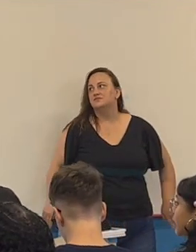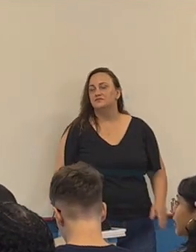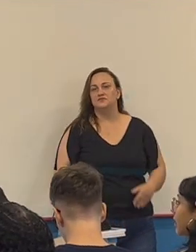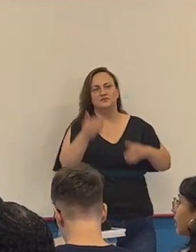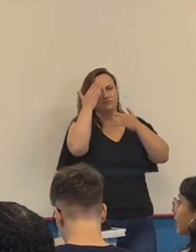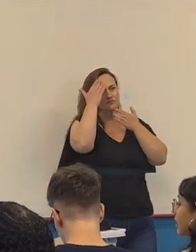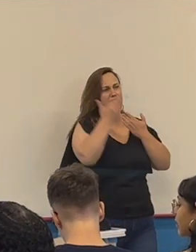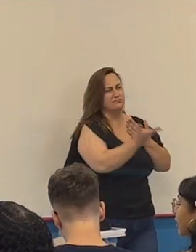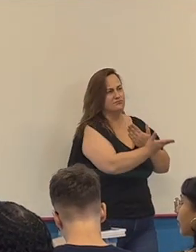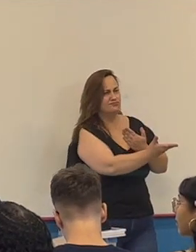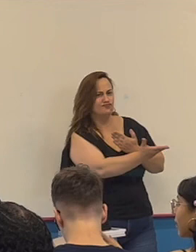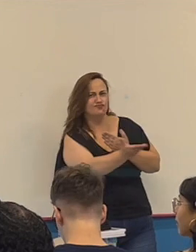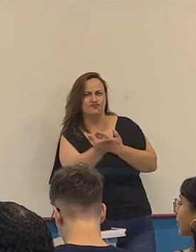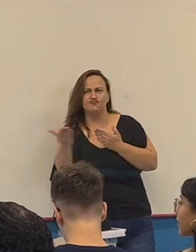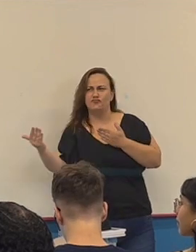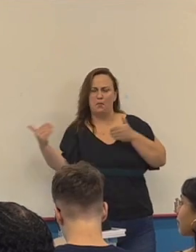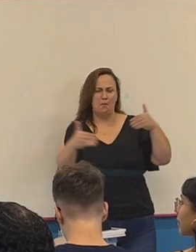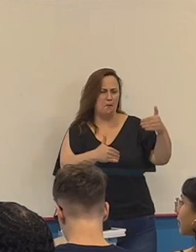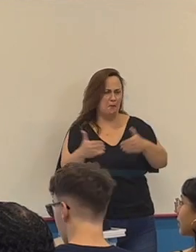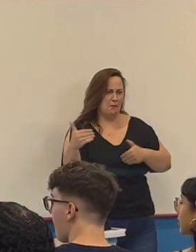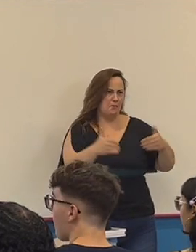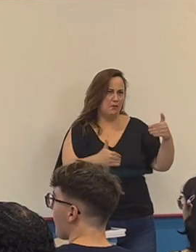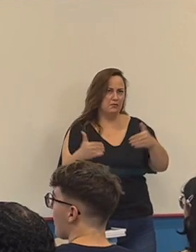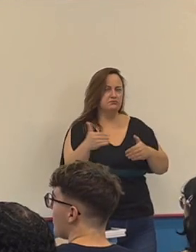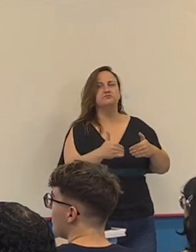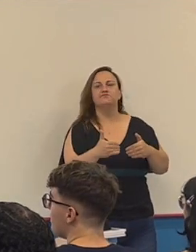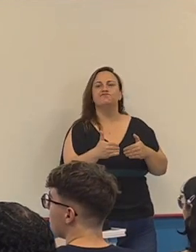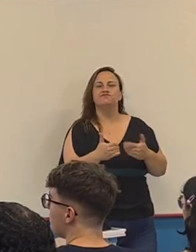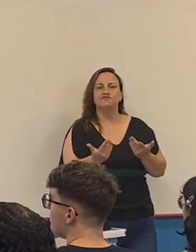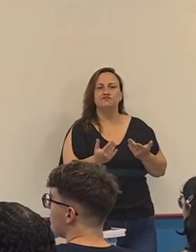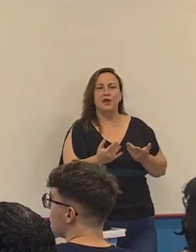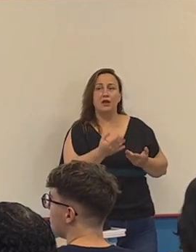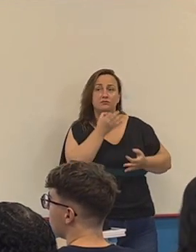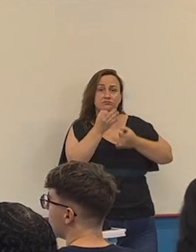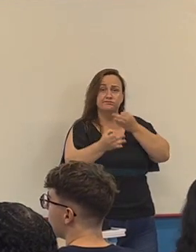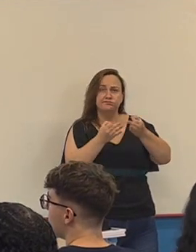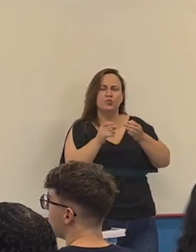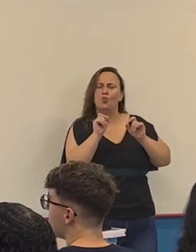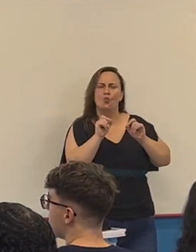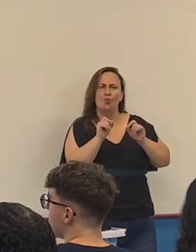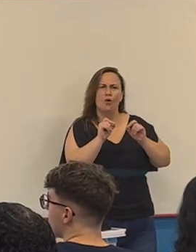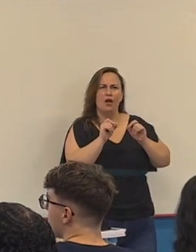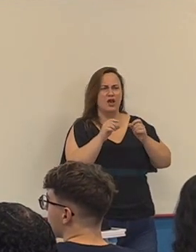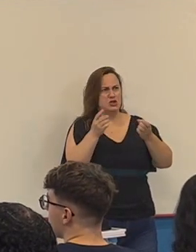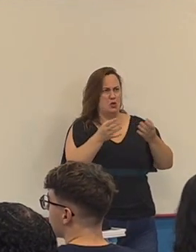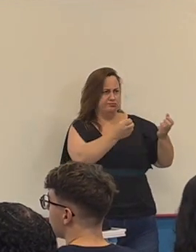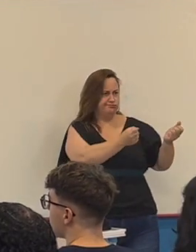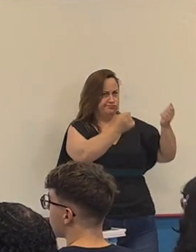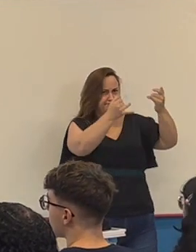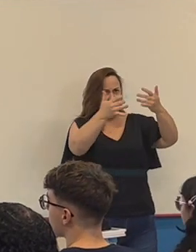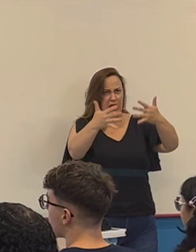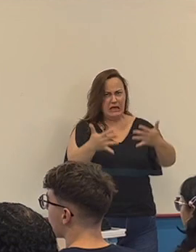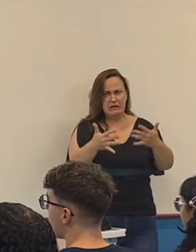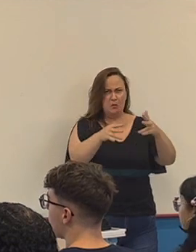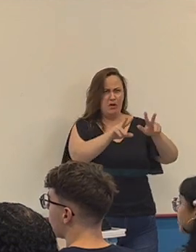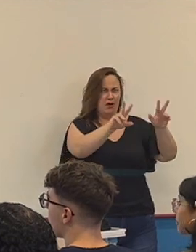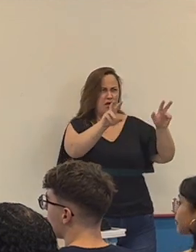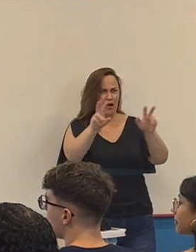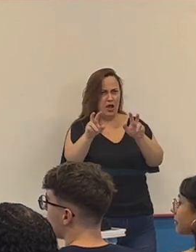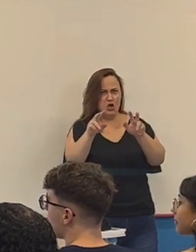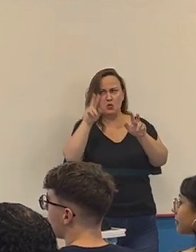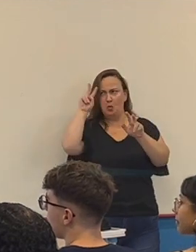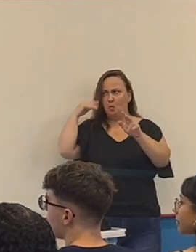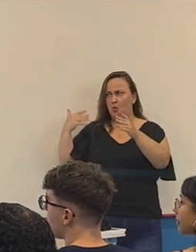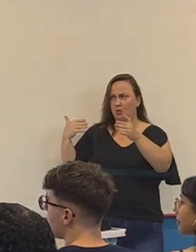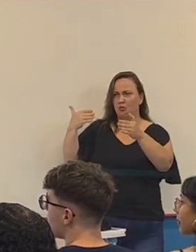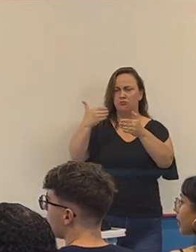Bem, obrigado pela presença aqui, pessoal. Eu acho que não só falar da minha trajetória, eu acho importante falar